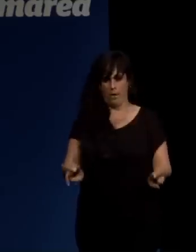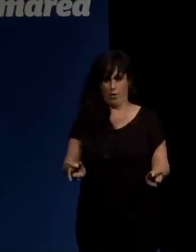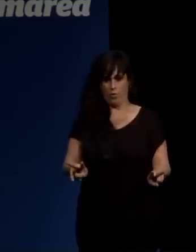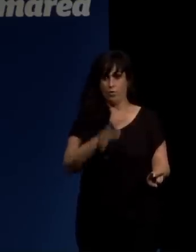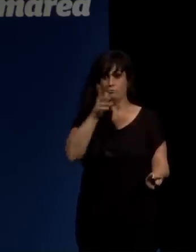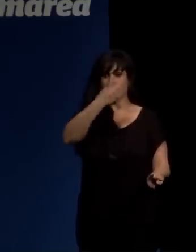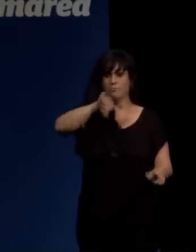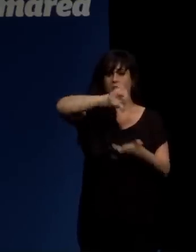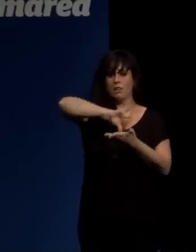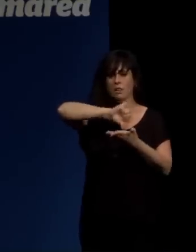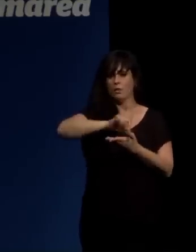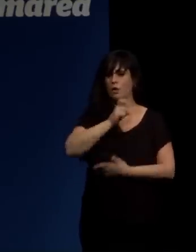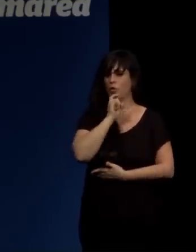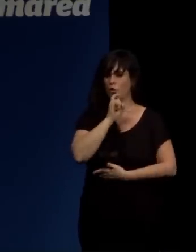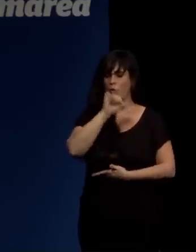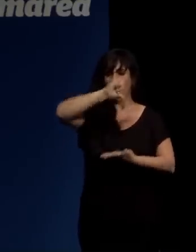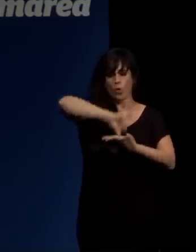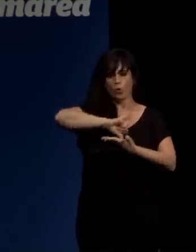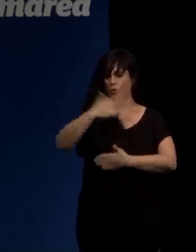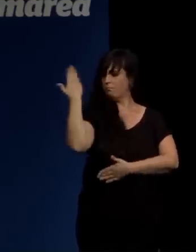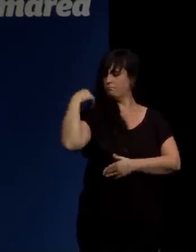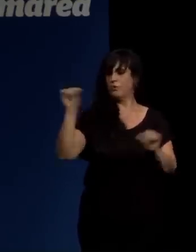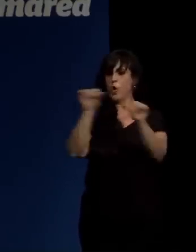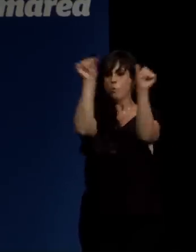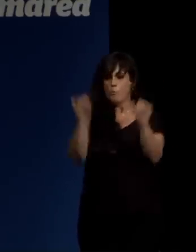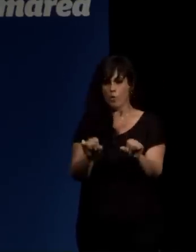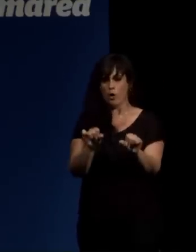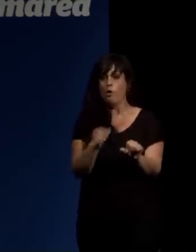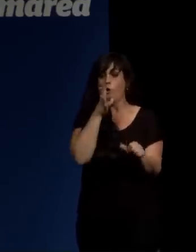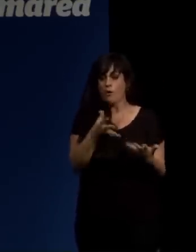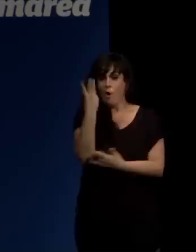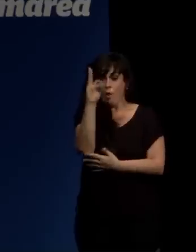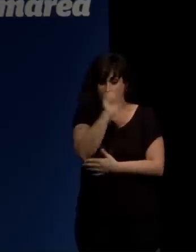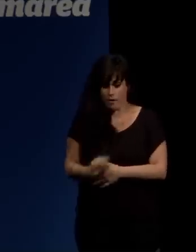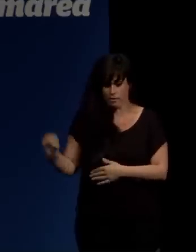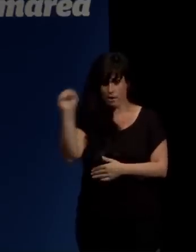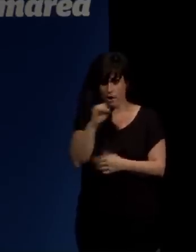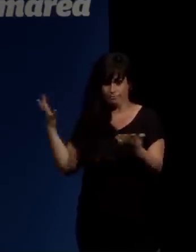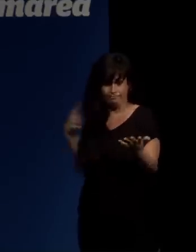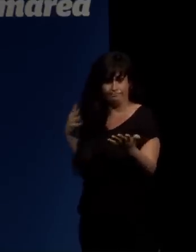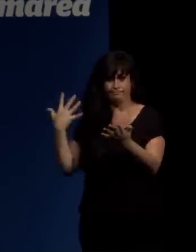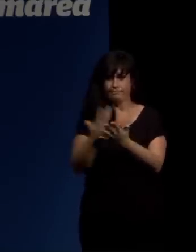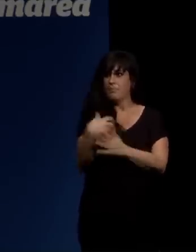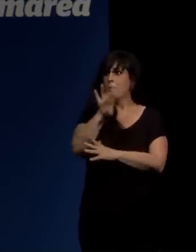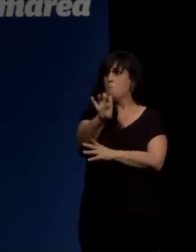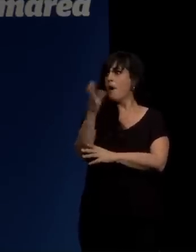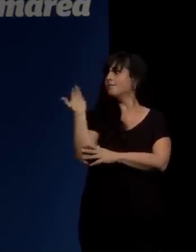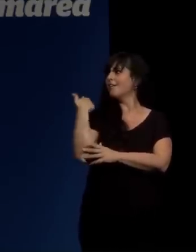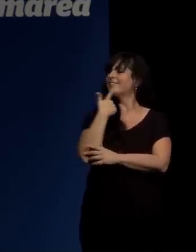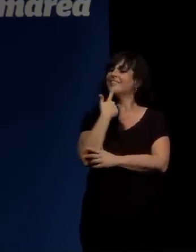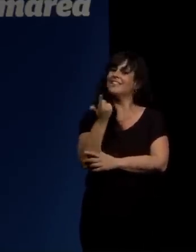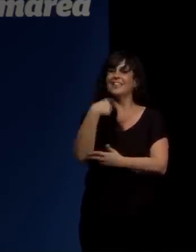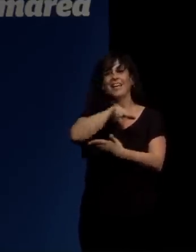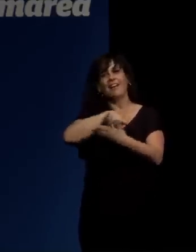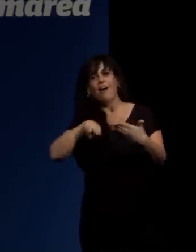nunha cidade que foi exemplar, leva 30 anos demostrando que este non é un país, como se decía sempre de Galicia,